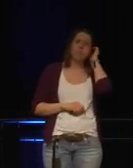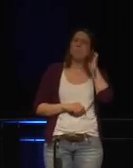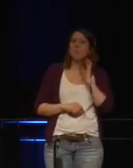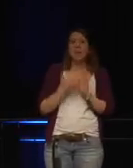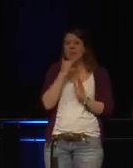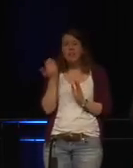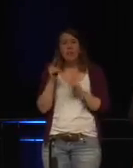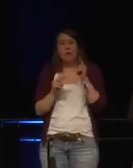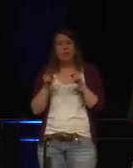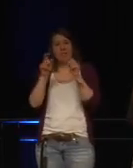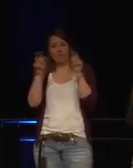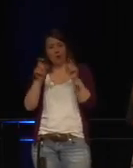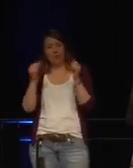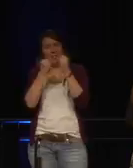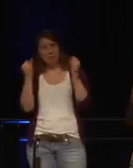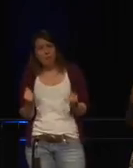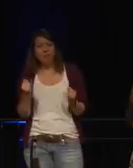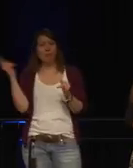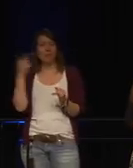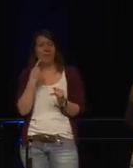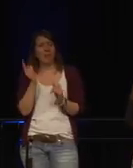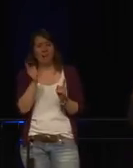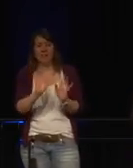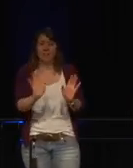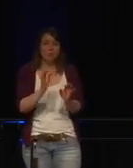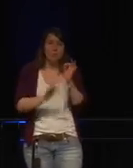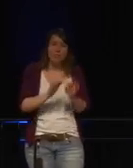hijos. Y hay varias instituciones que están